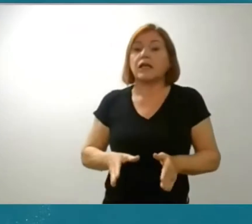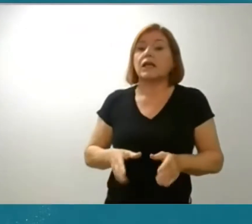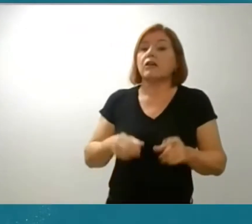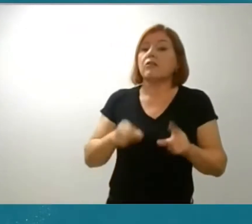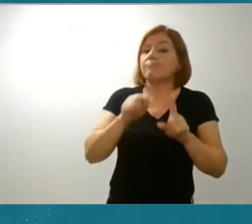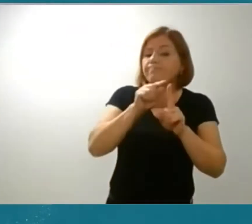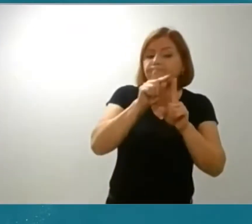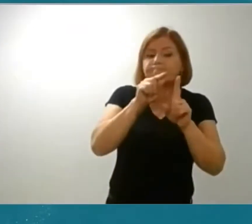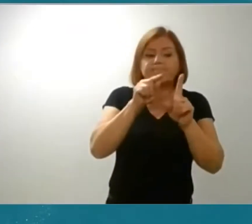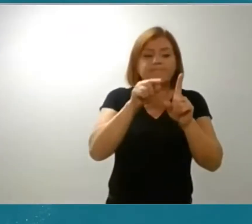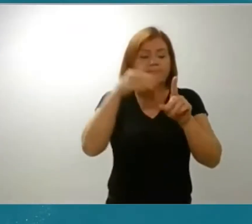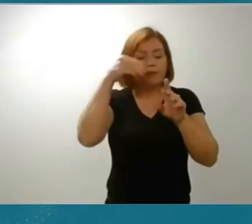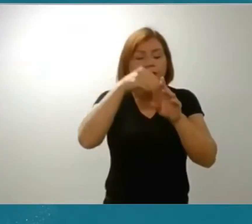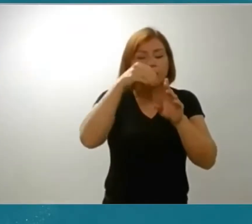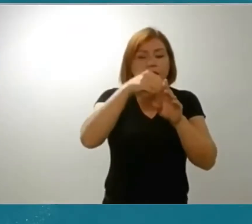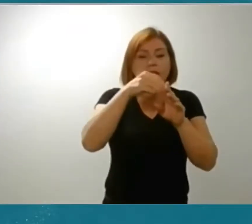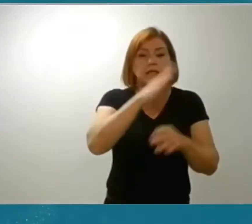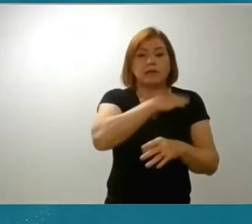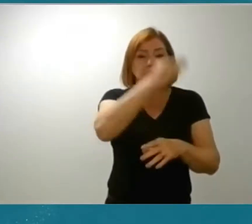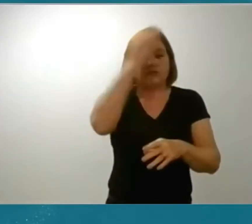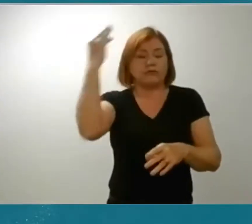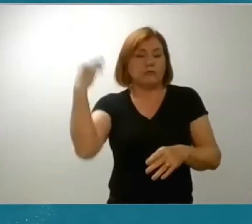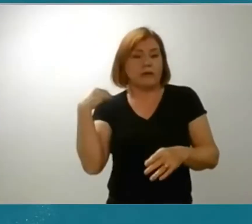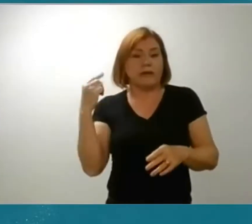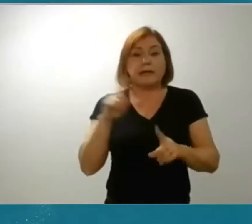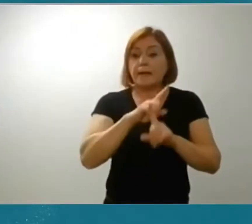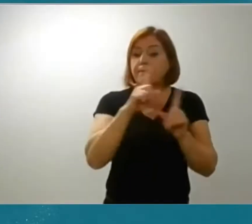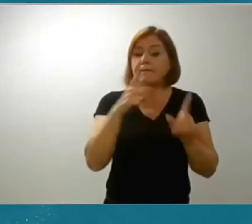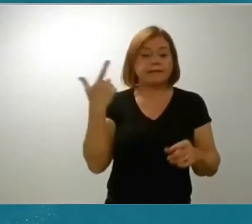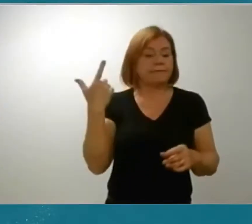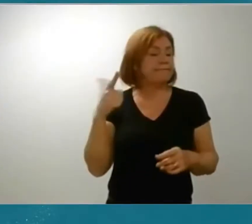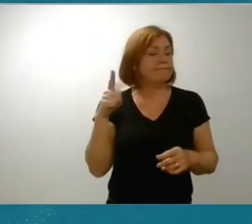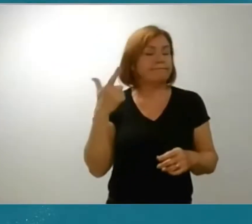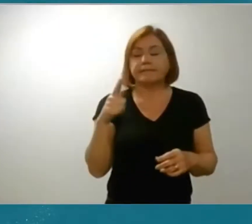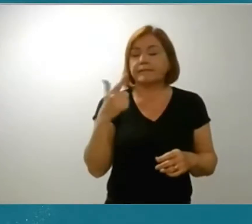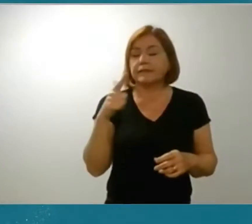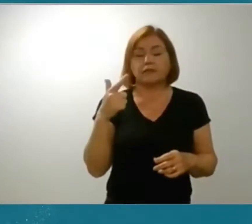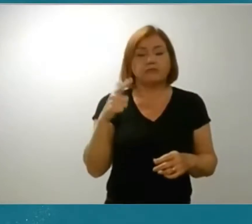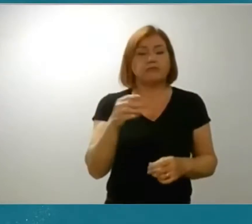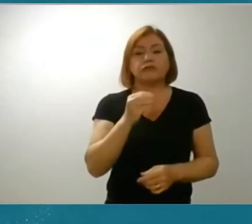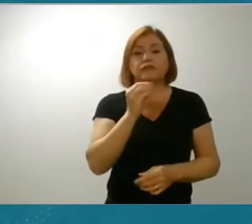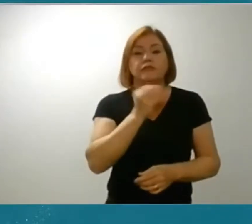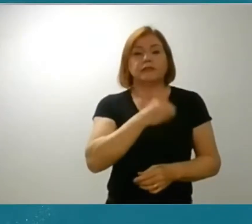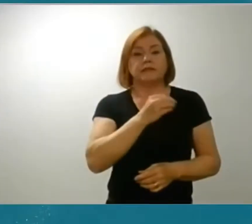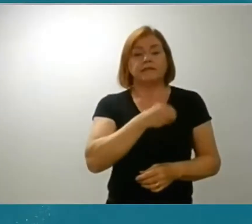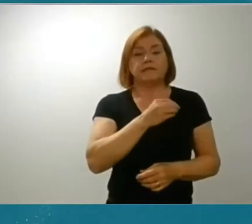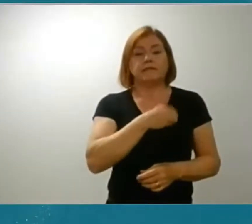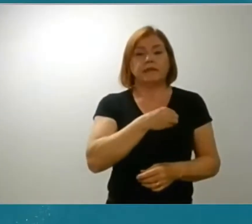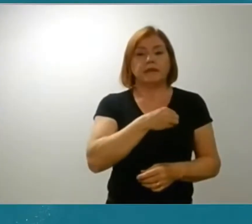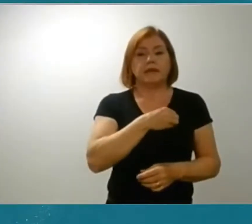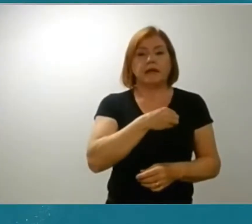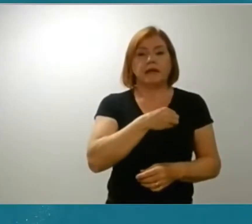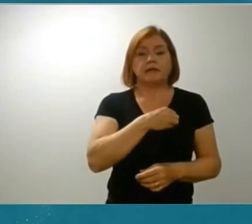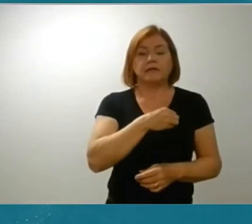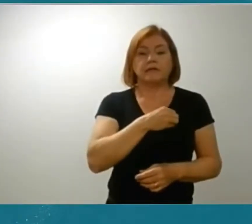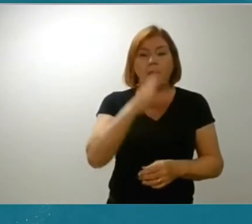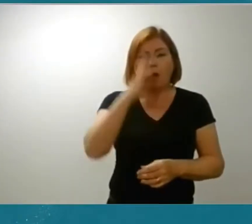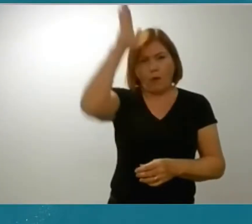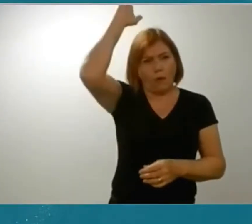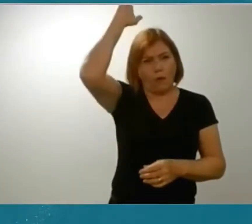do pecado, né? Por isso que o Romanos capítulo 8, versículo 3, deixa claro, né, esse